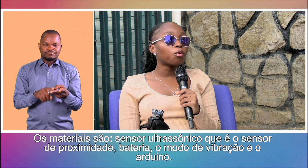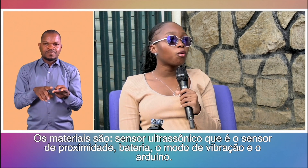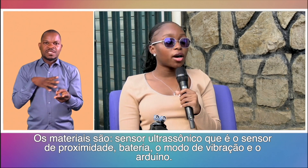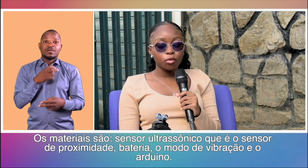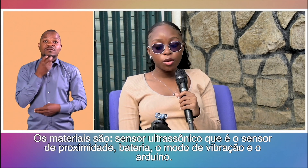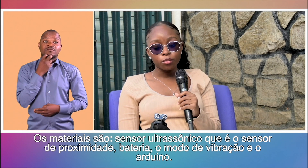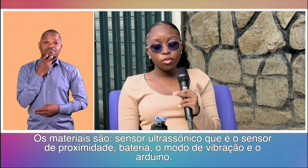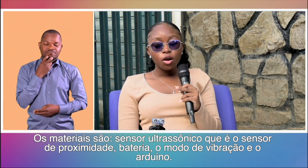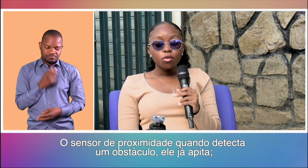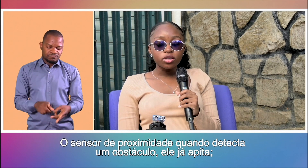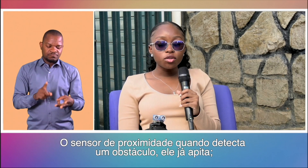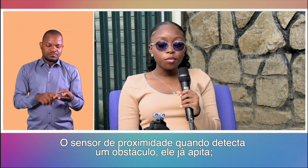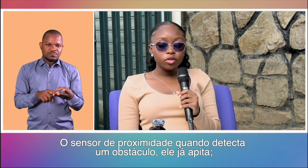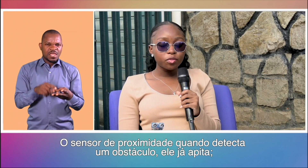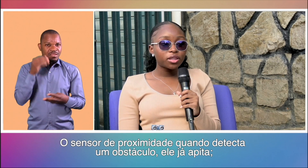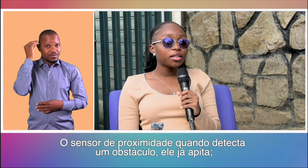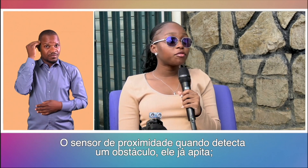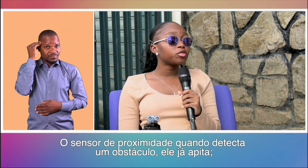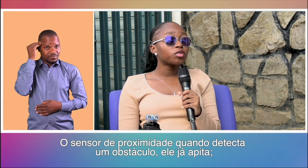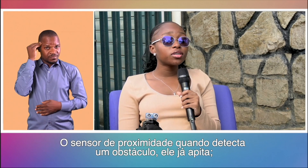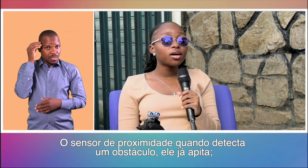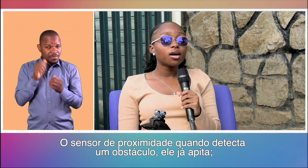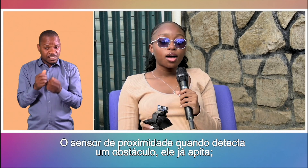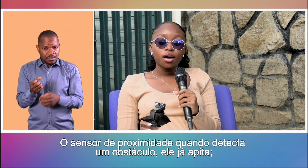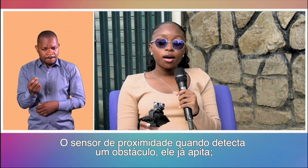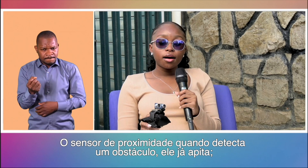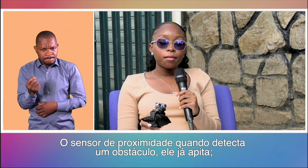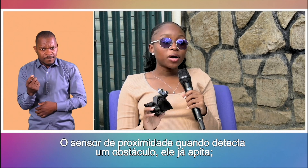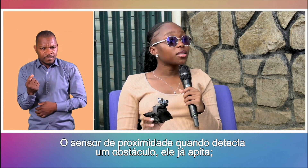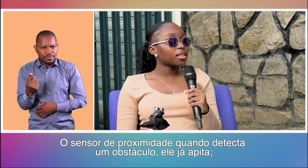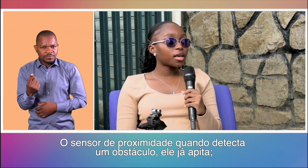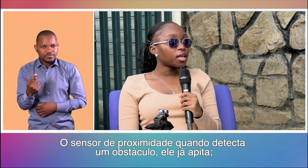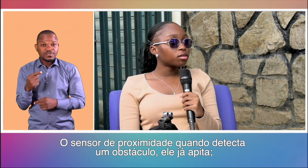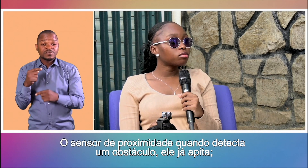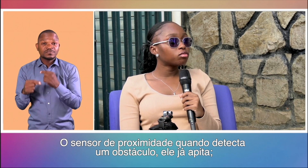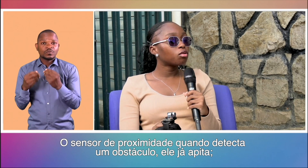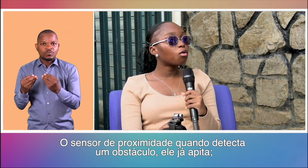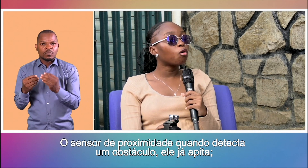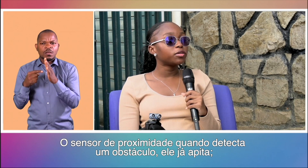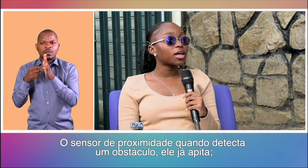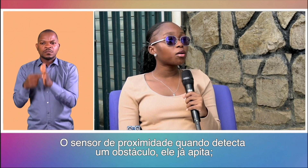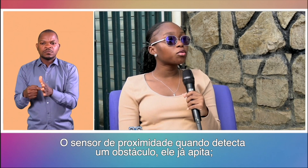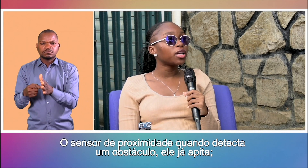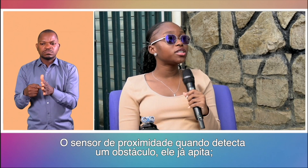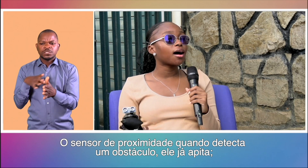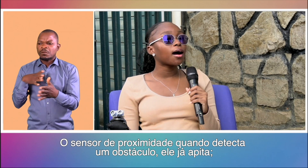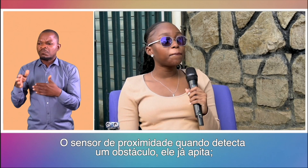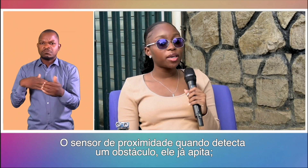o Arduino. O sensor de proximidade funciona, basta detectar um obstáculo, ele já